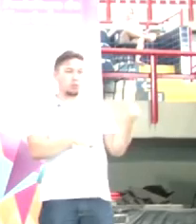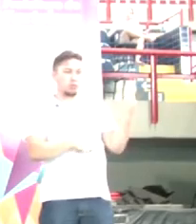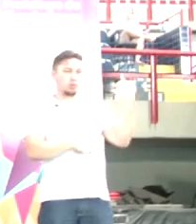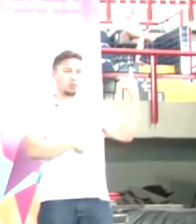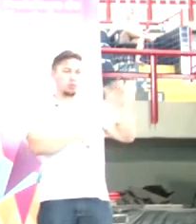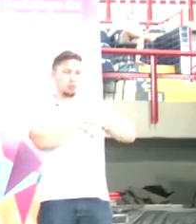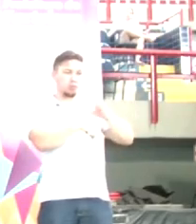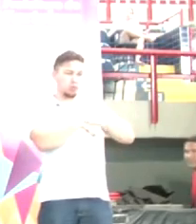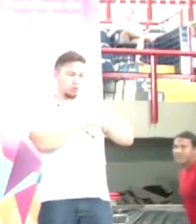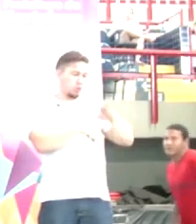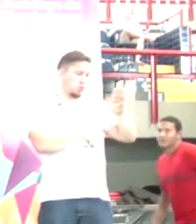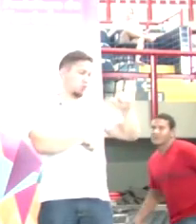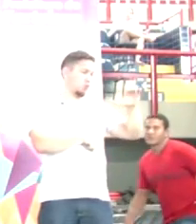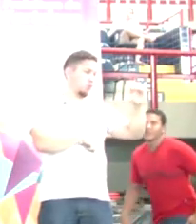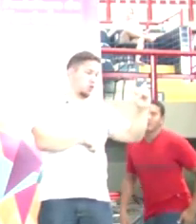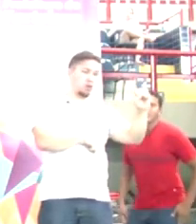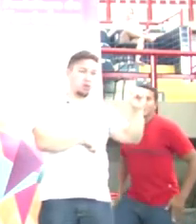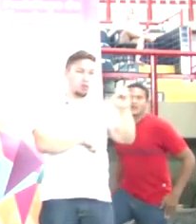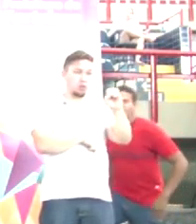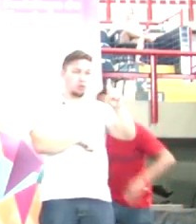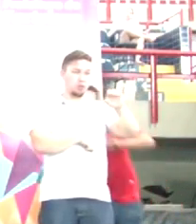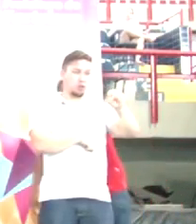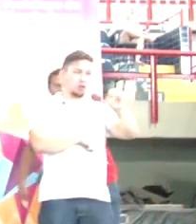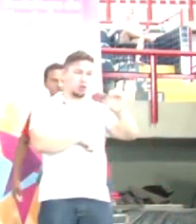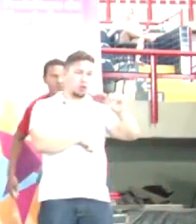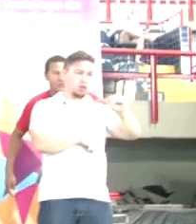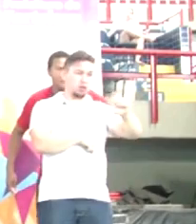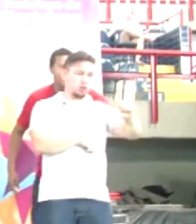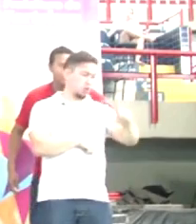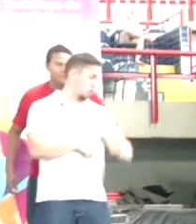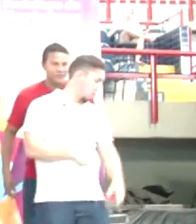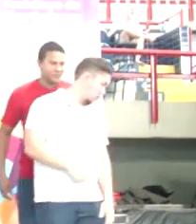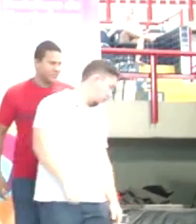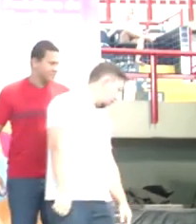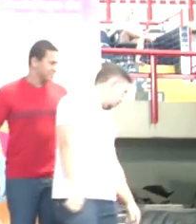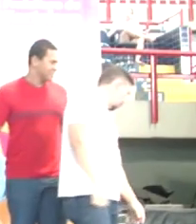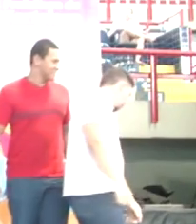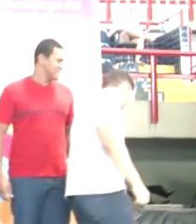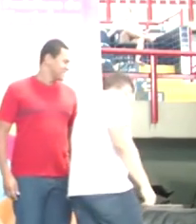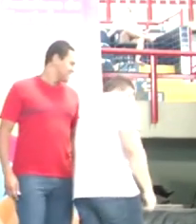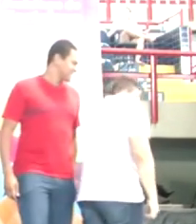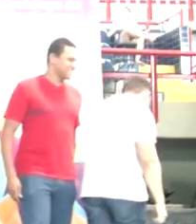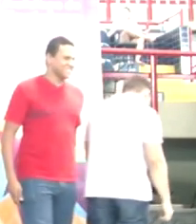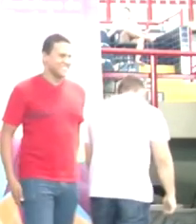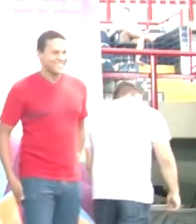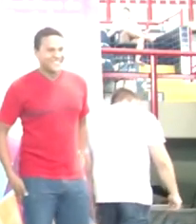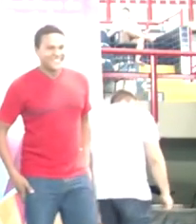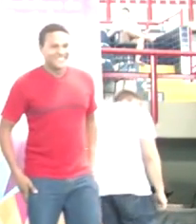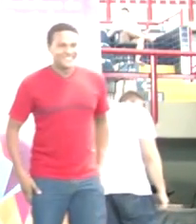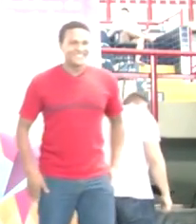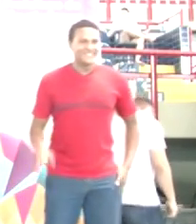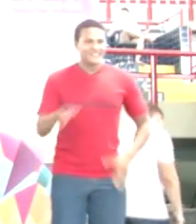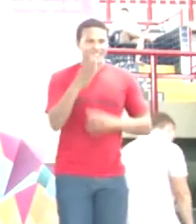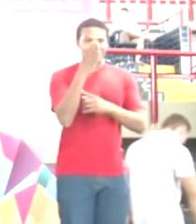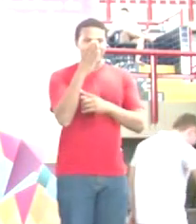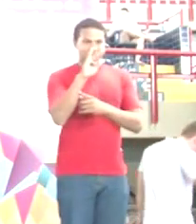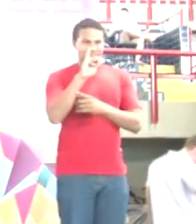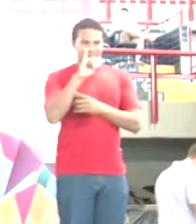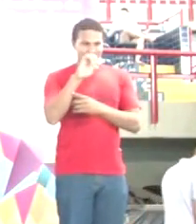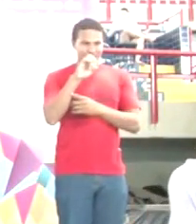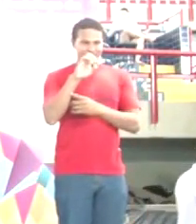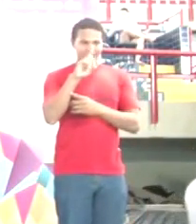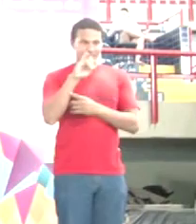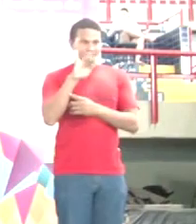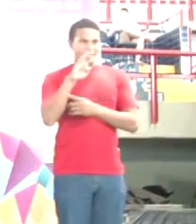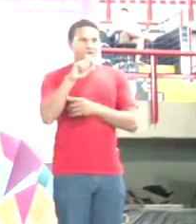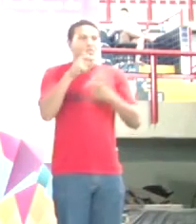do biodiesel em relação ao diesel, anota isso aí, ó. Biodiesel não tem